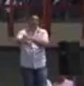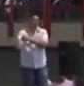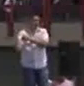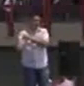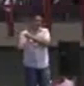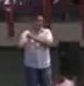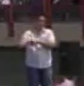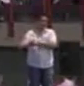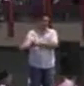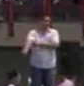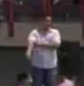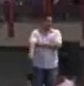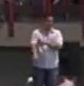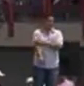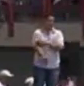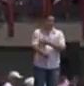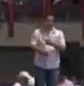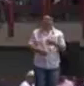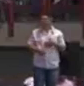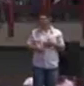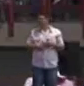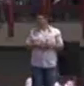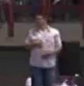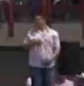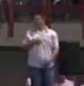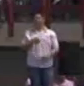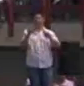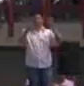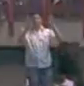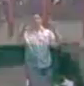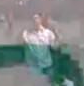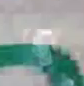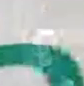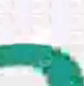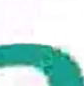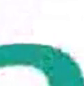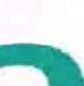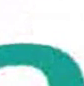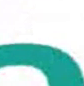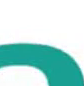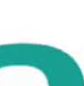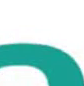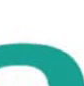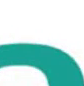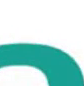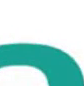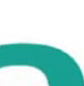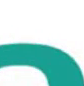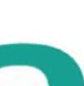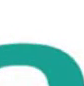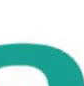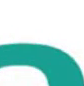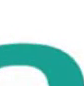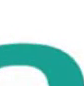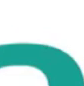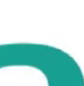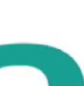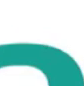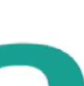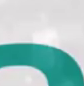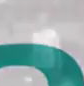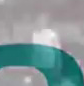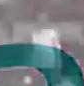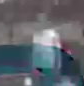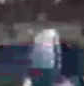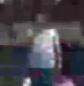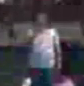seguinte, o tema que a gente vai abordar hoje é o tema relacionado à trigonometria, tá certo? E